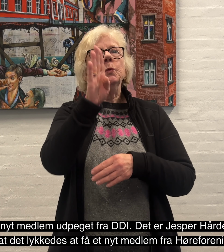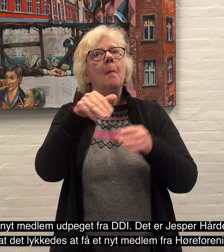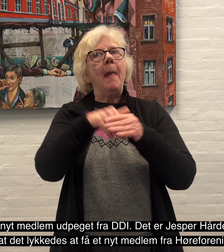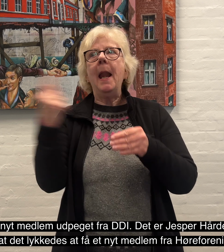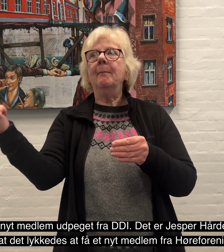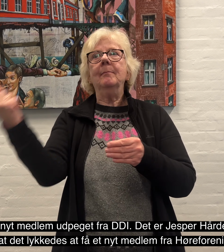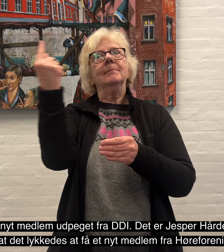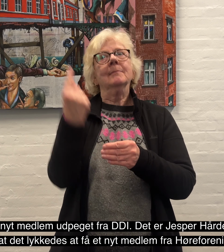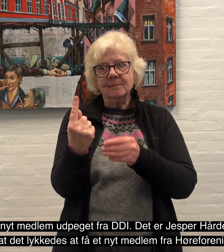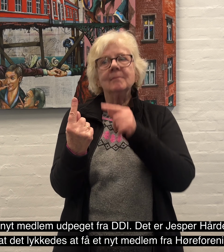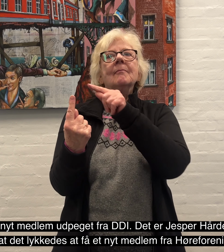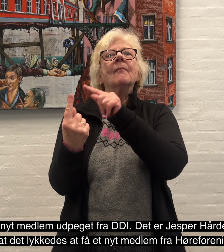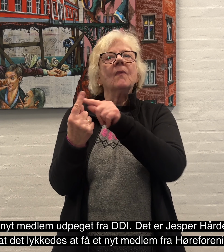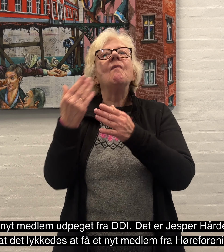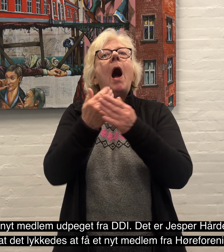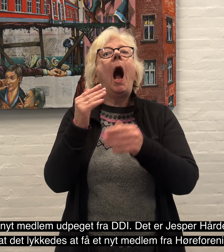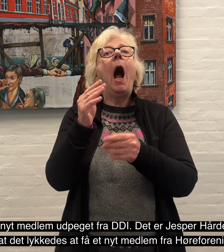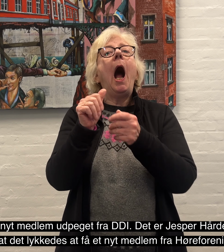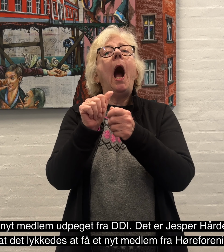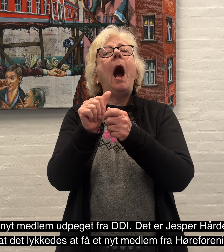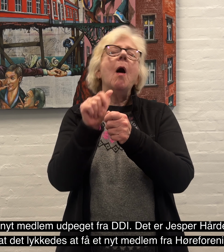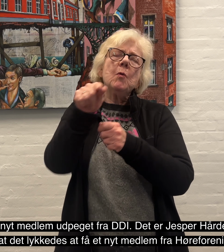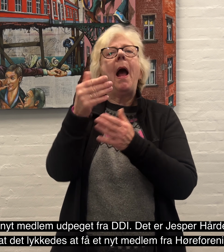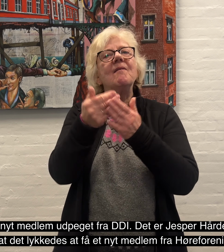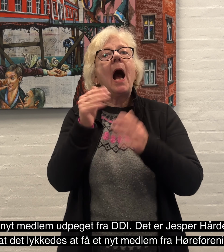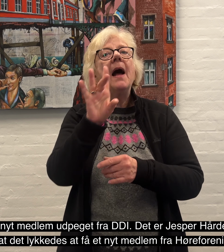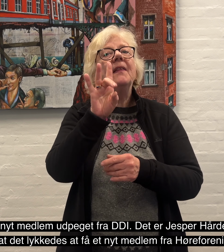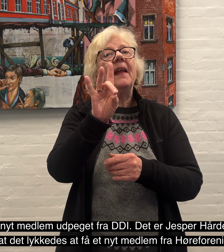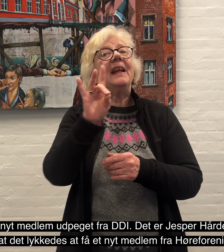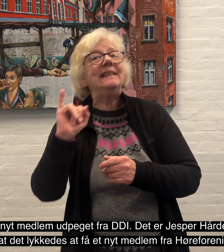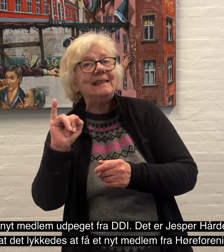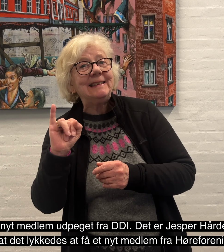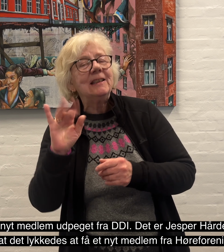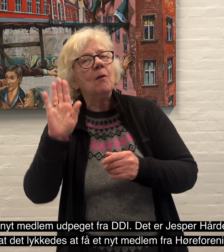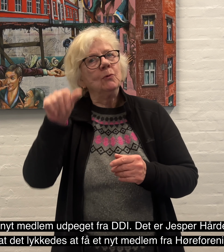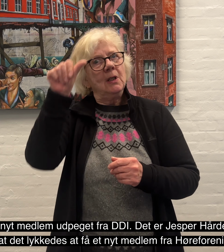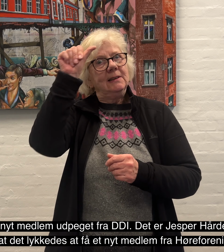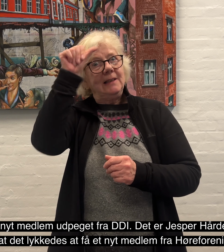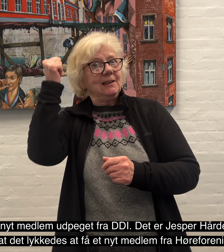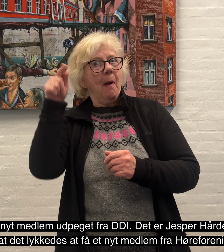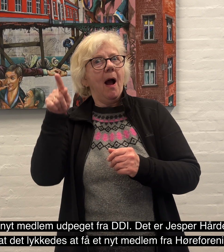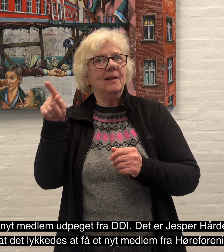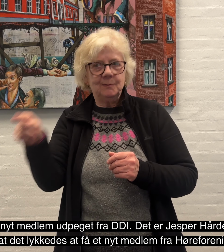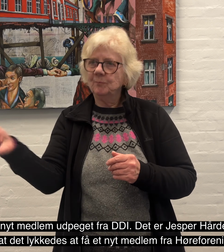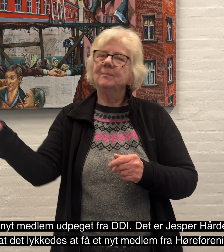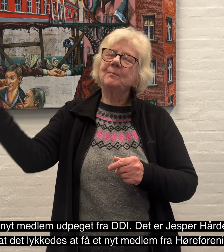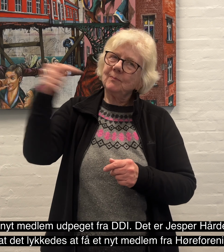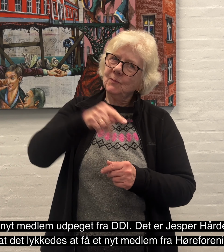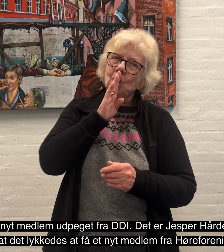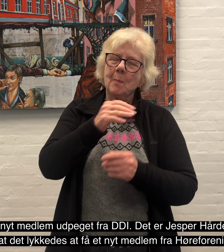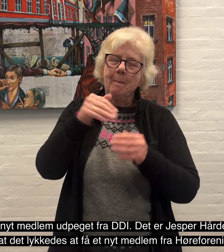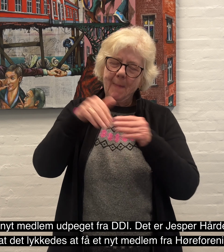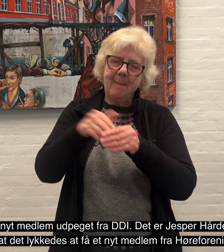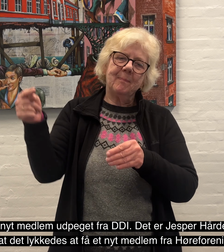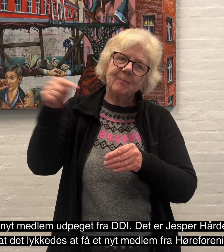Bestyrelsen har fået et nyt medlem, udpeget fra DDI. Det var Jesper Hordel, der er